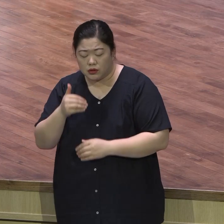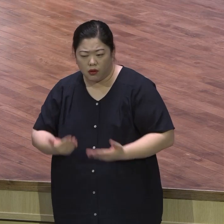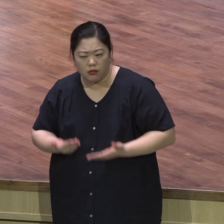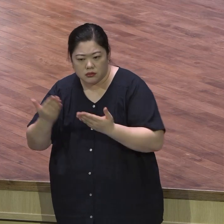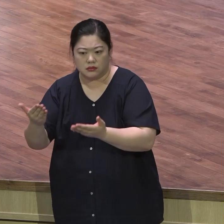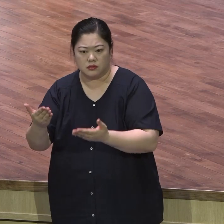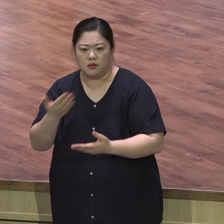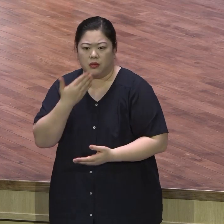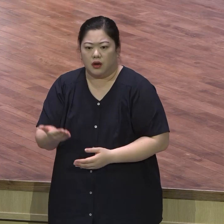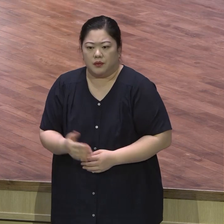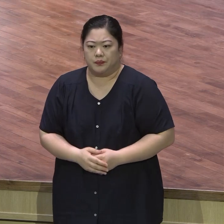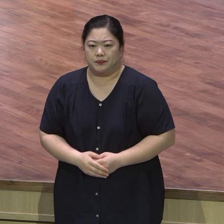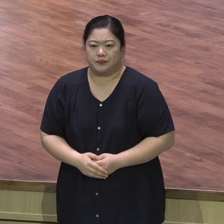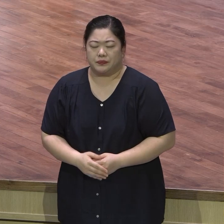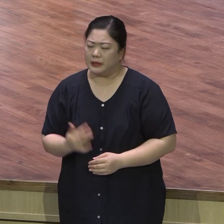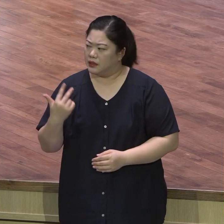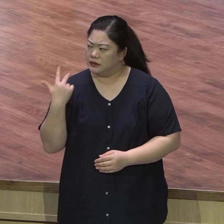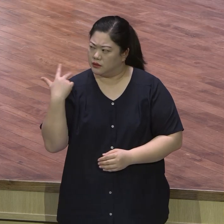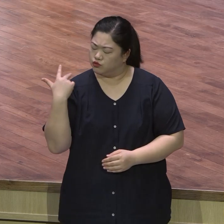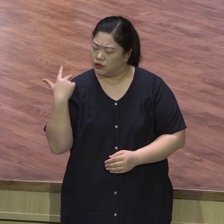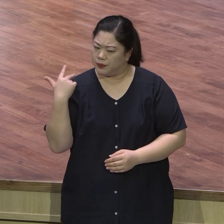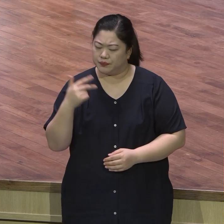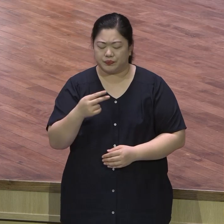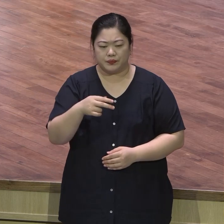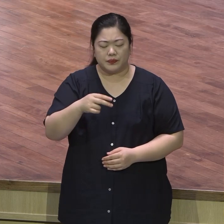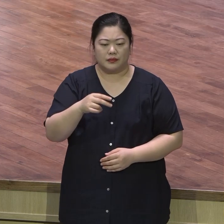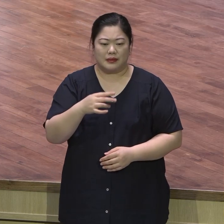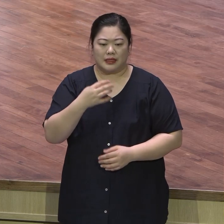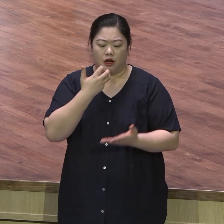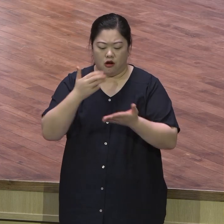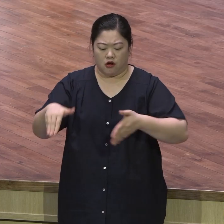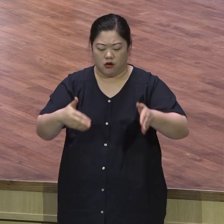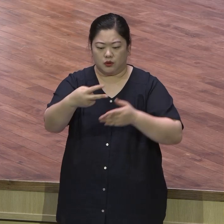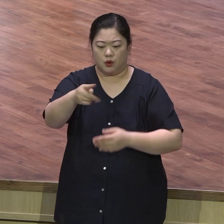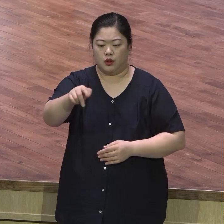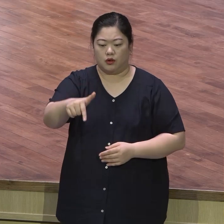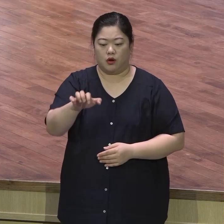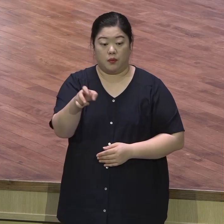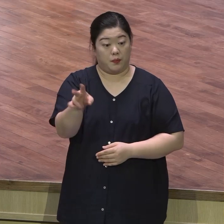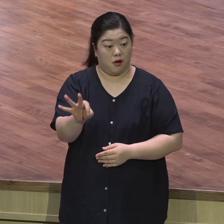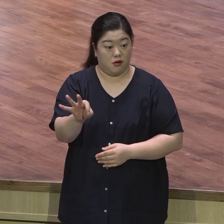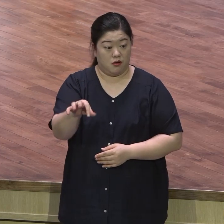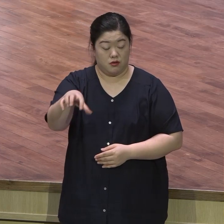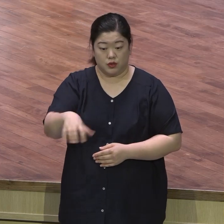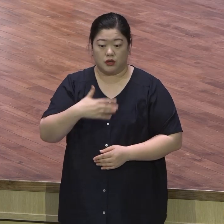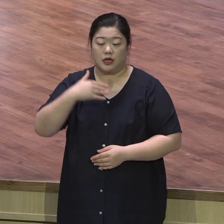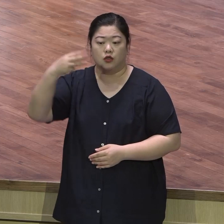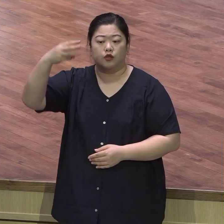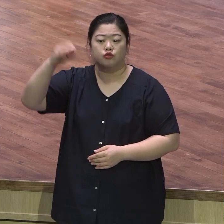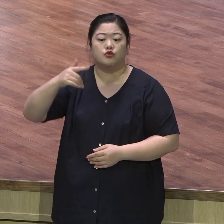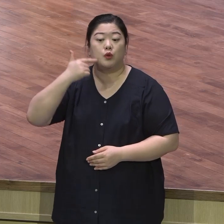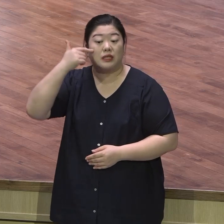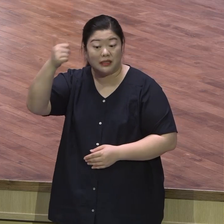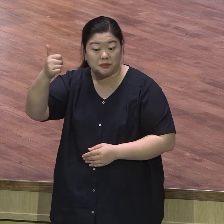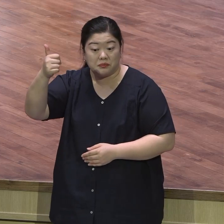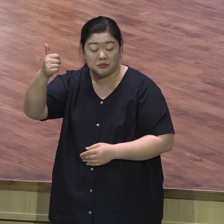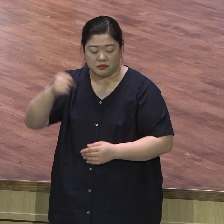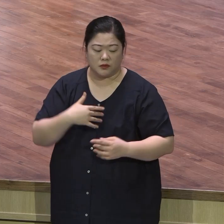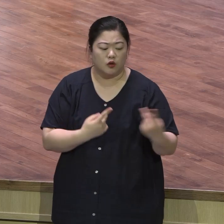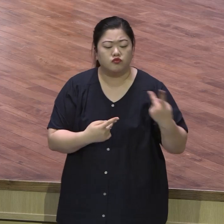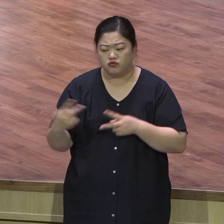지난주에 덕평에서 유목사님하고 앉아서 대화 중이었는데 비서가 와서 유목사님 귀에다가 속적수도